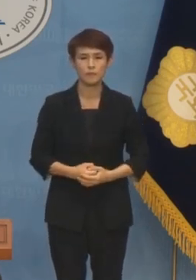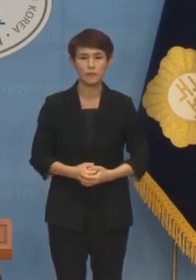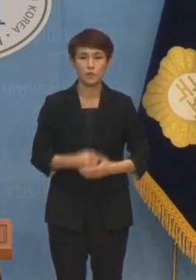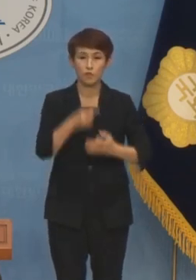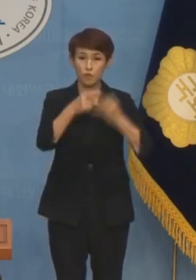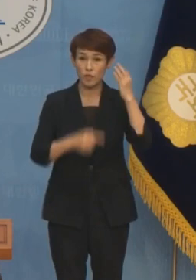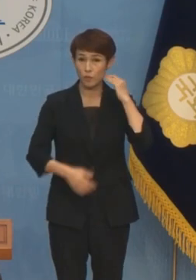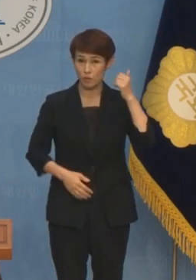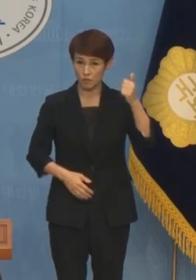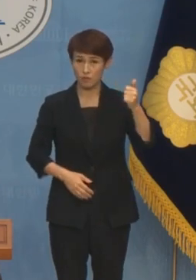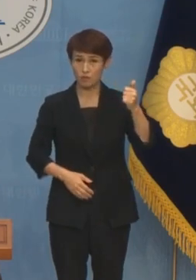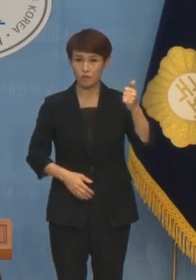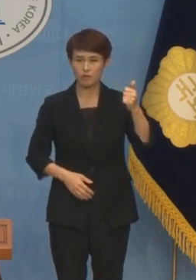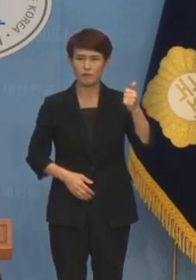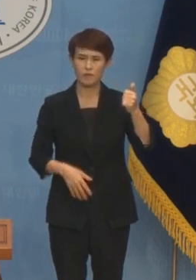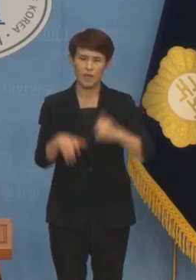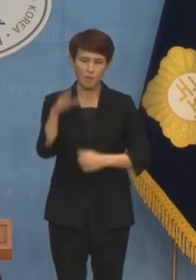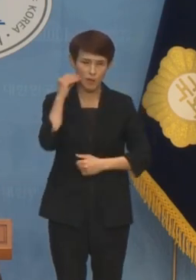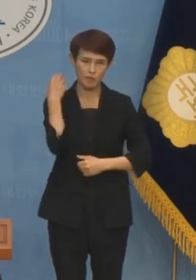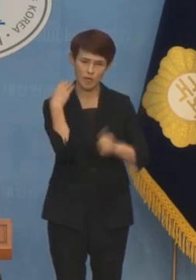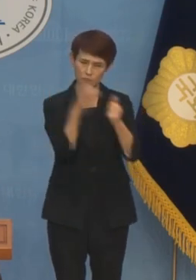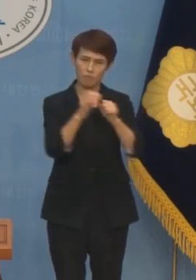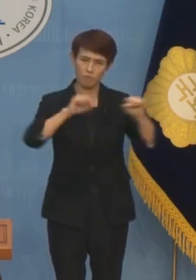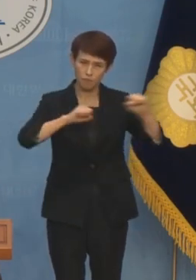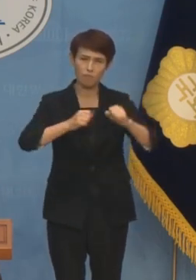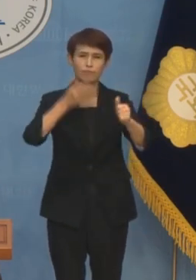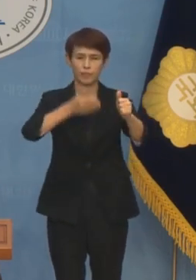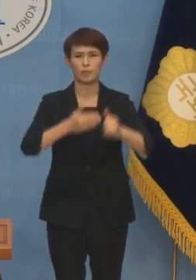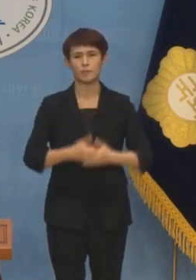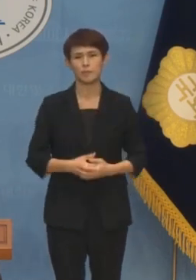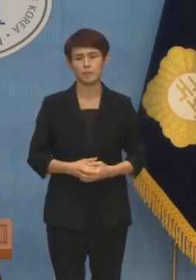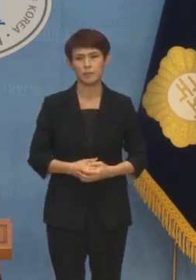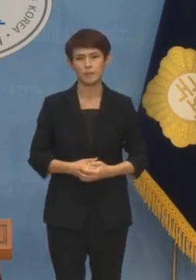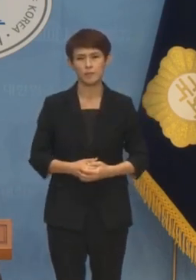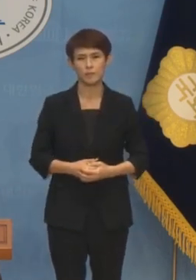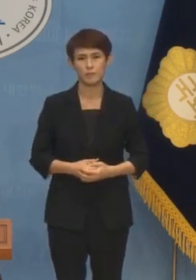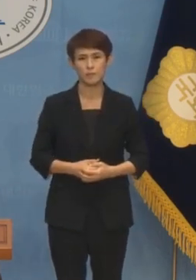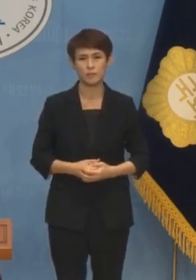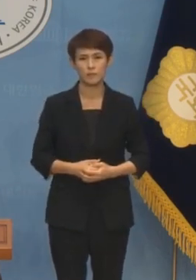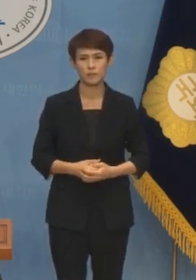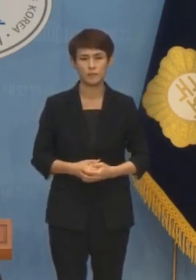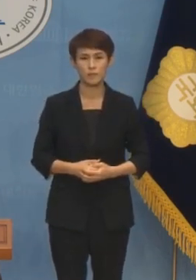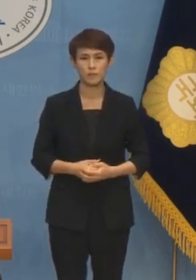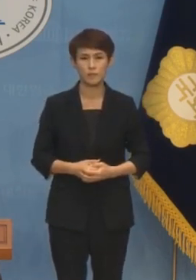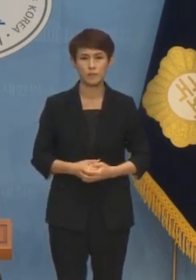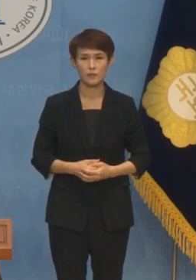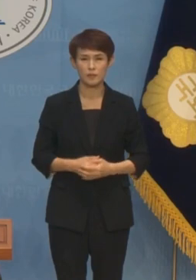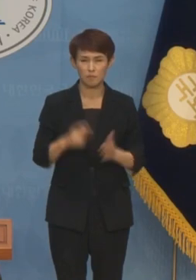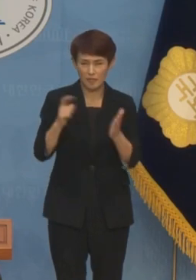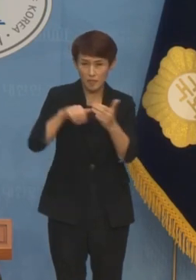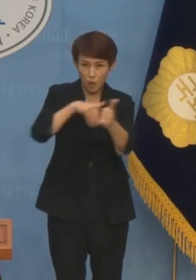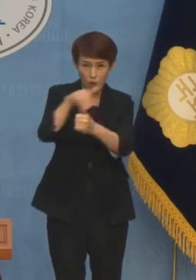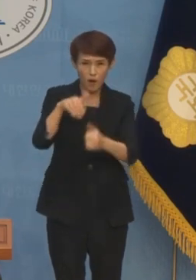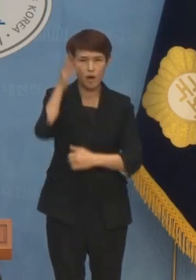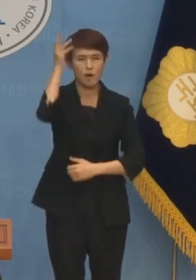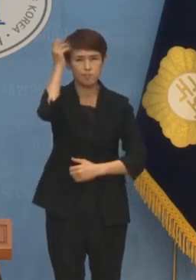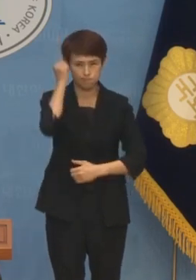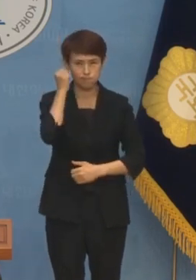윤석열 대통령은 제발 책임 있는 태도로 말씀하십시오. 그리고 비상한 상황임을